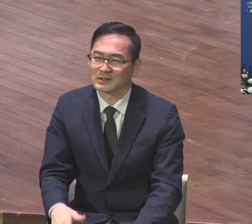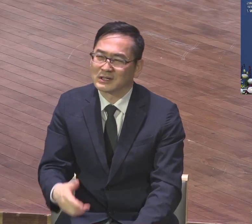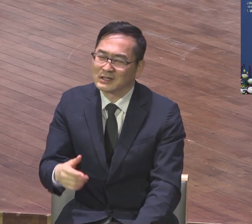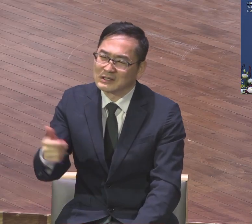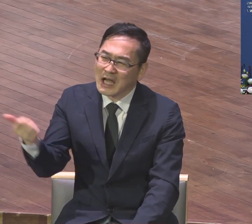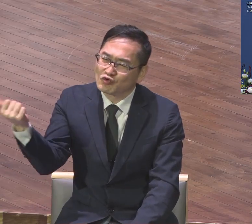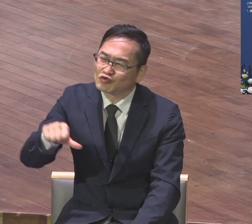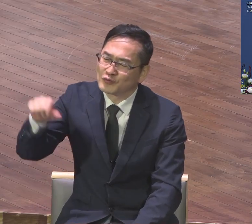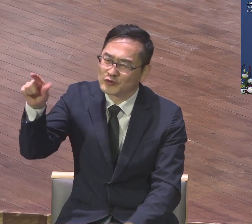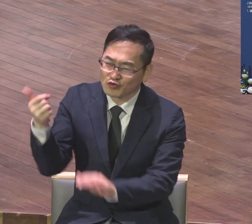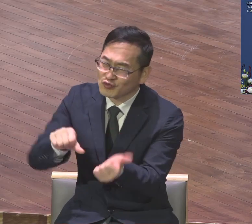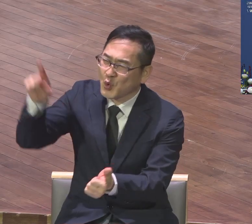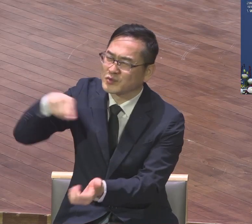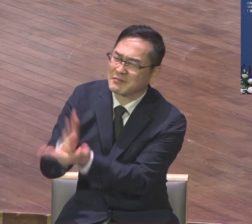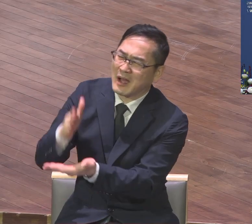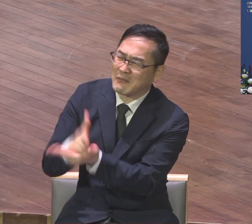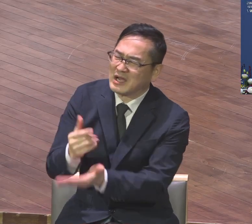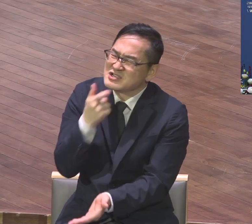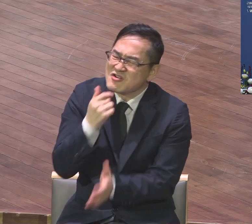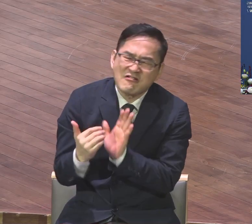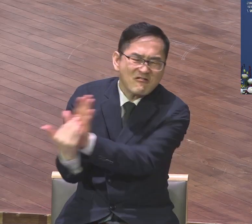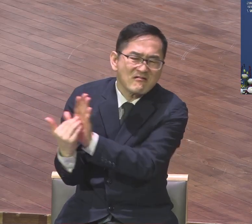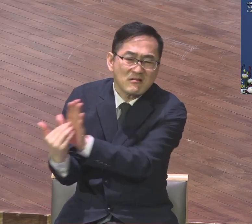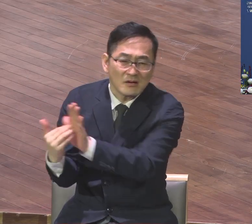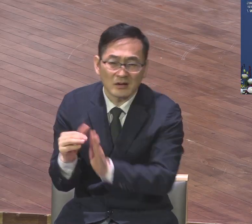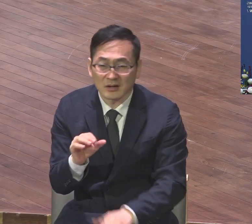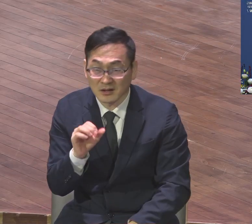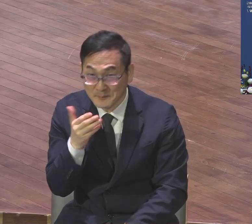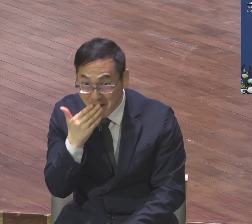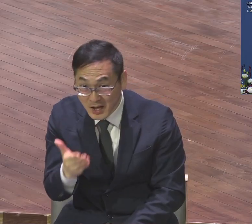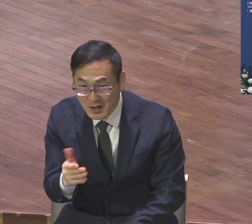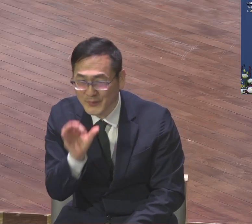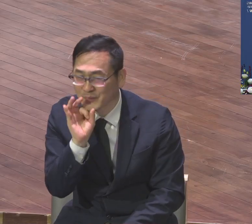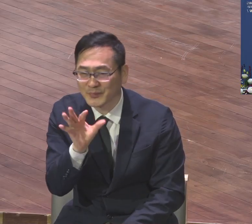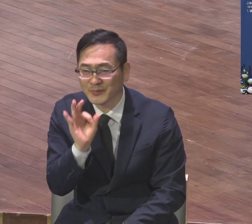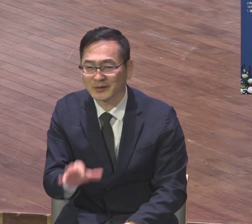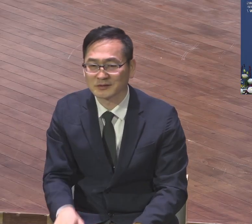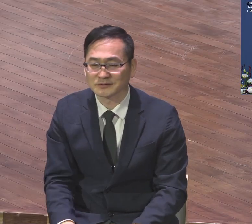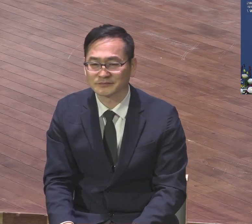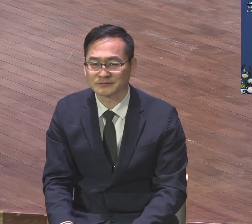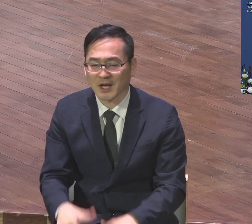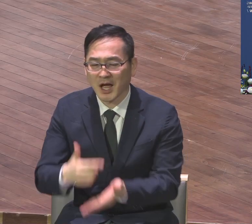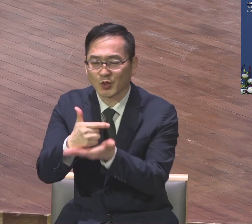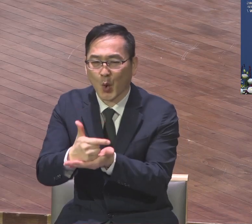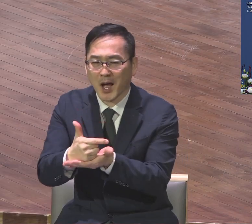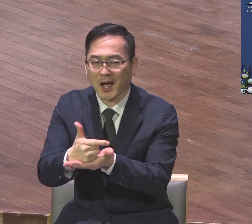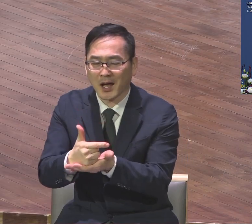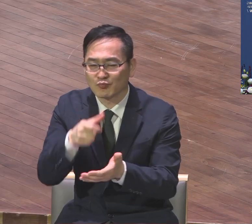벗어나요. 성경은 말합니다. 노아 홍수 이후에 120년 딱